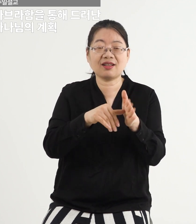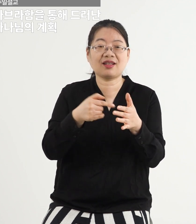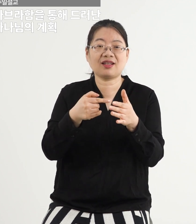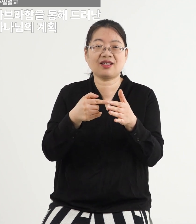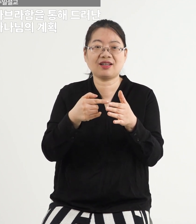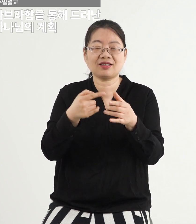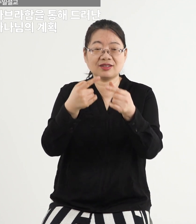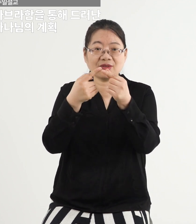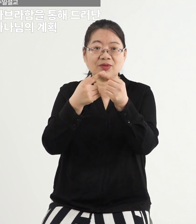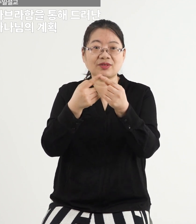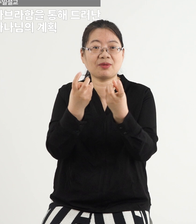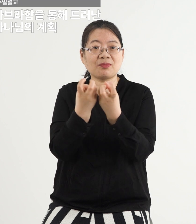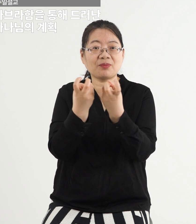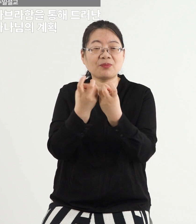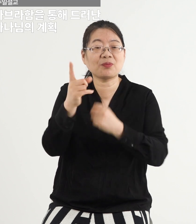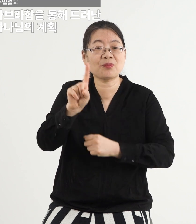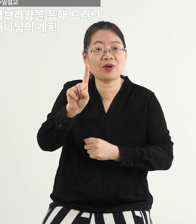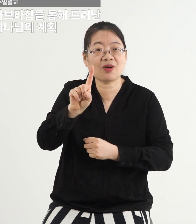원리가